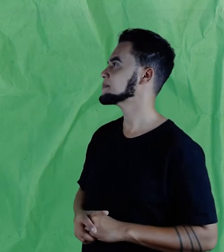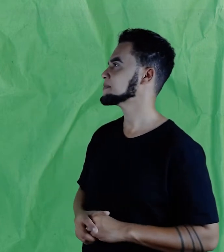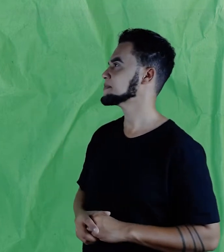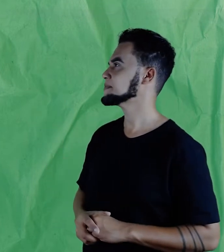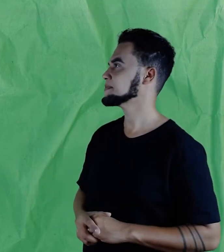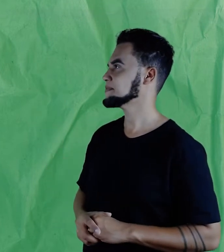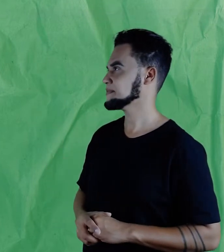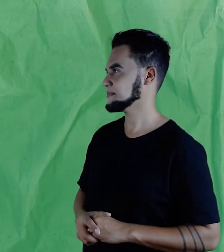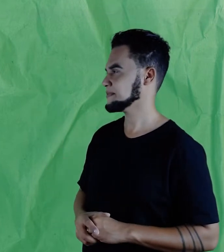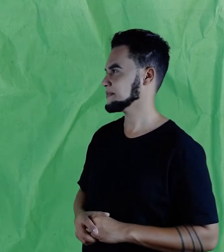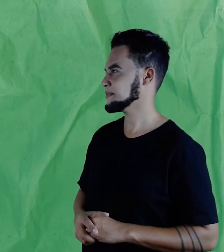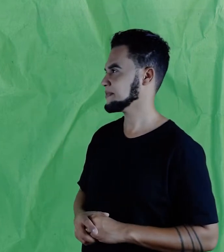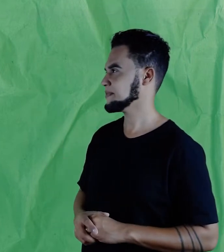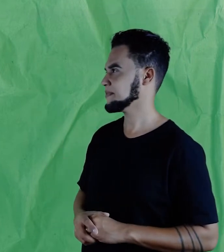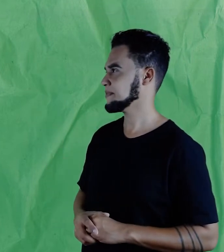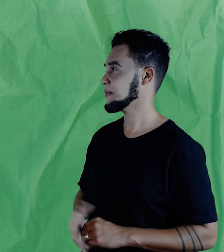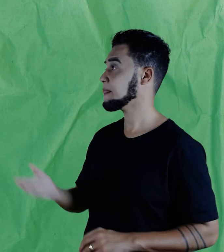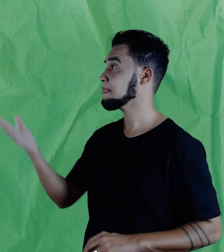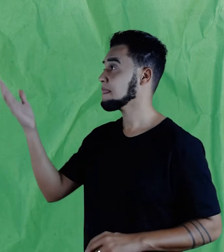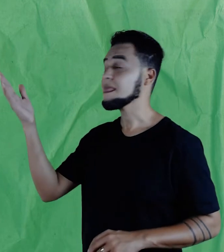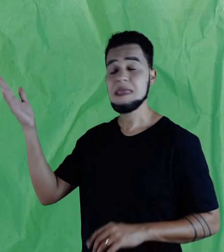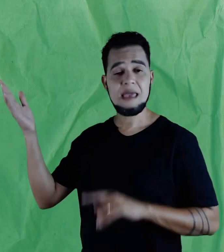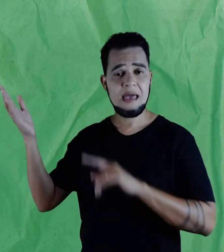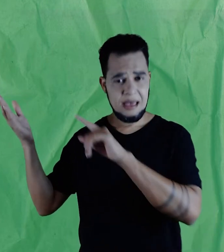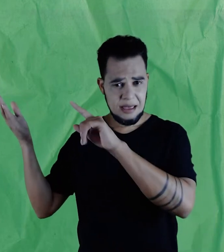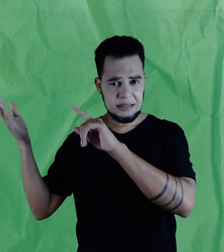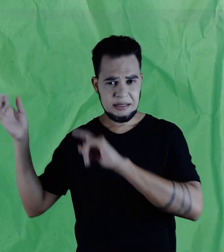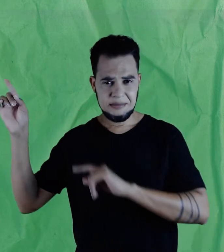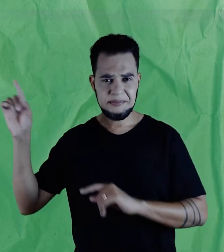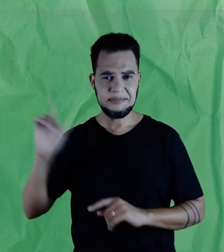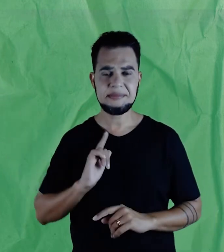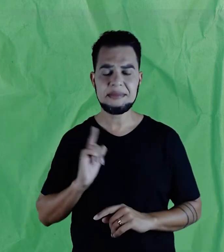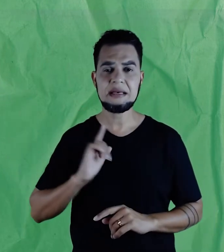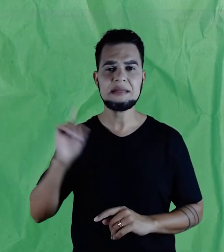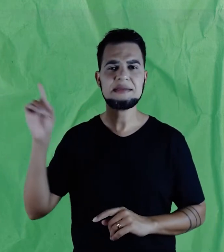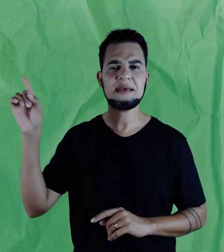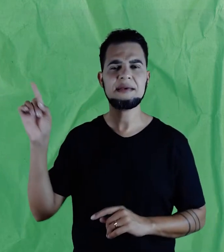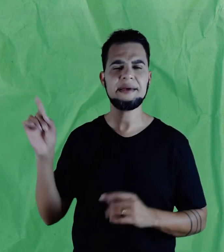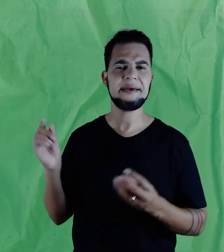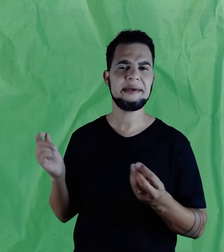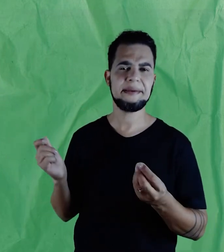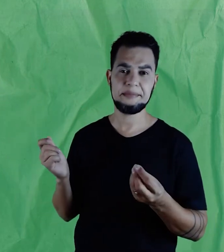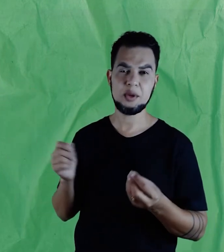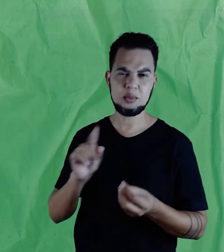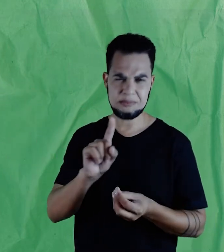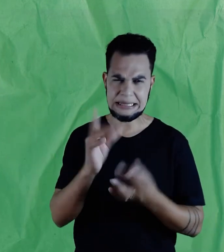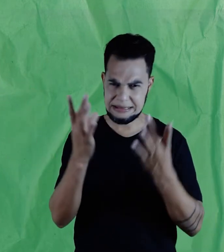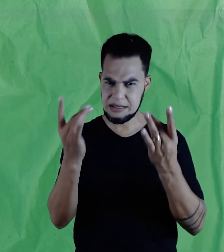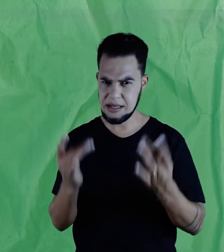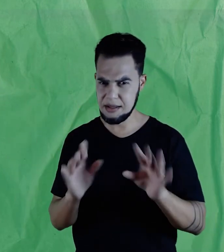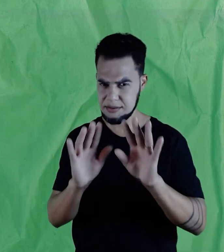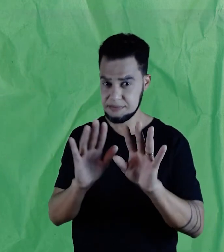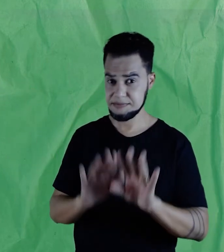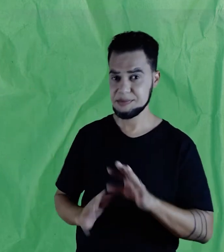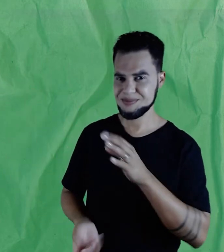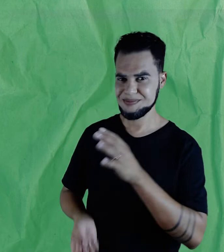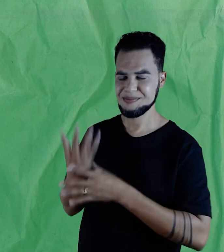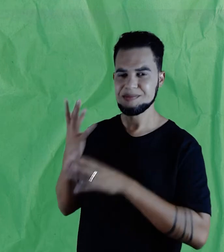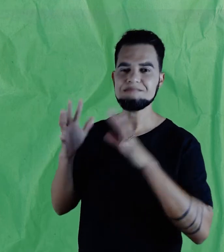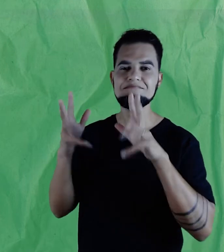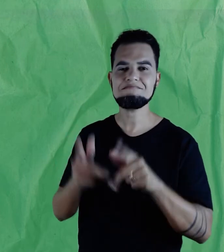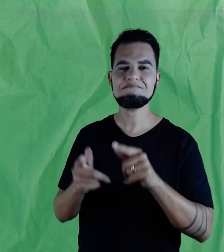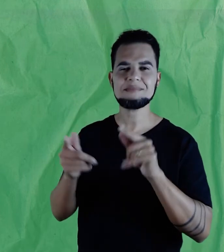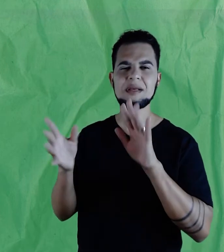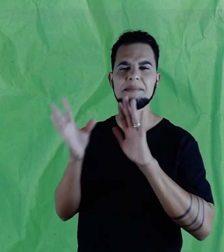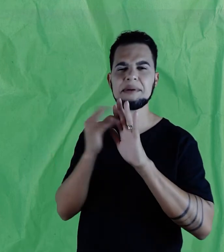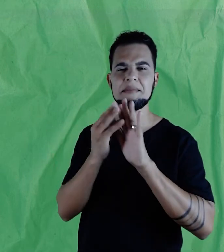Tá? Aqui, pessoal, tem um detalhe. Eu estou criando todos os meus